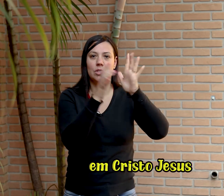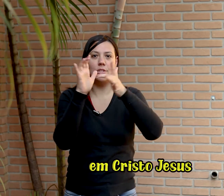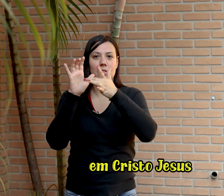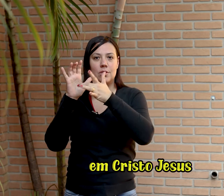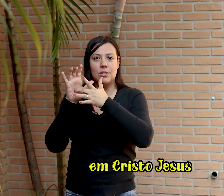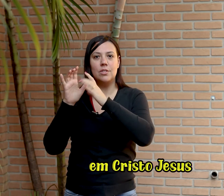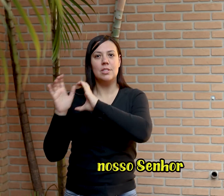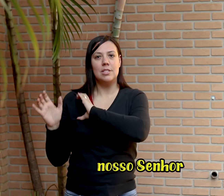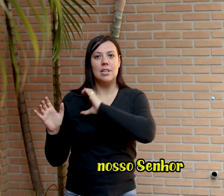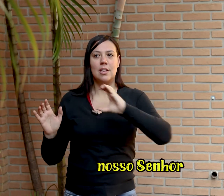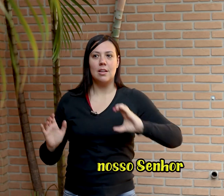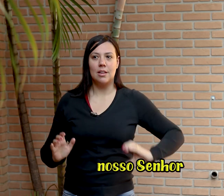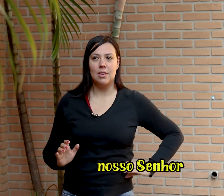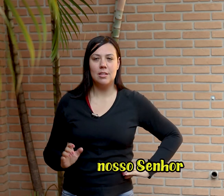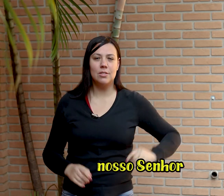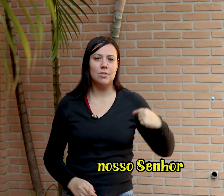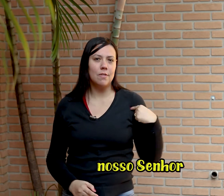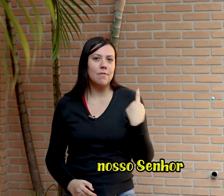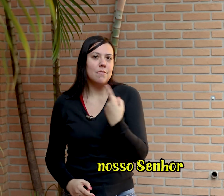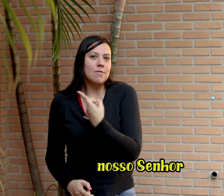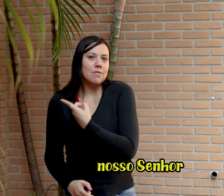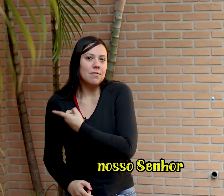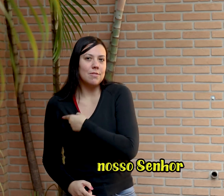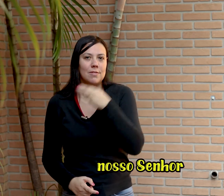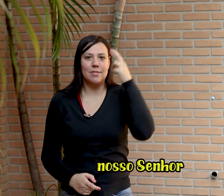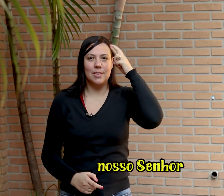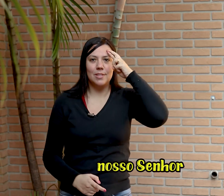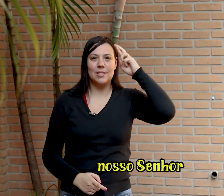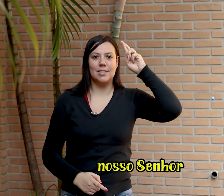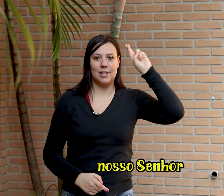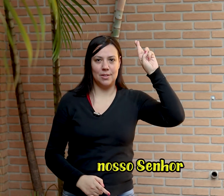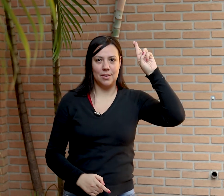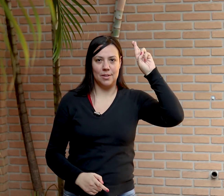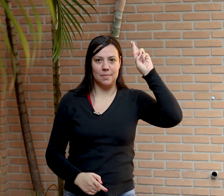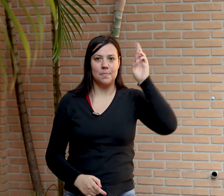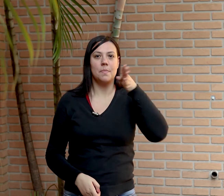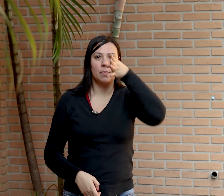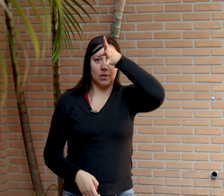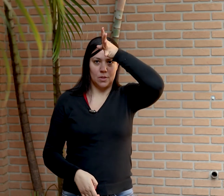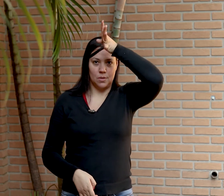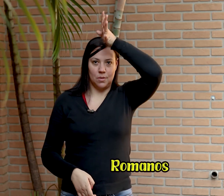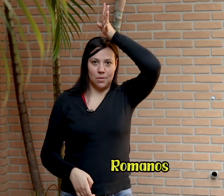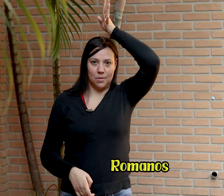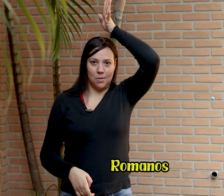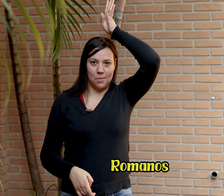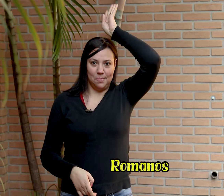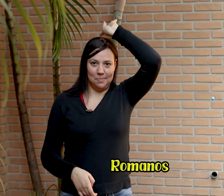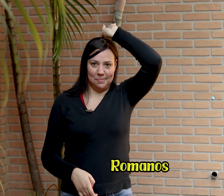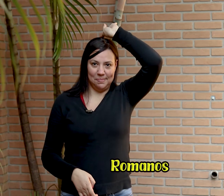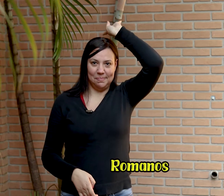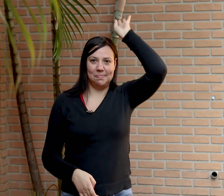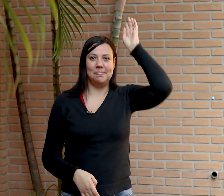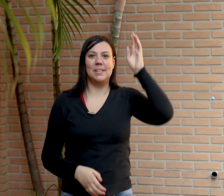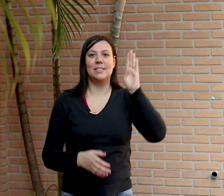Jesus, nosso Senhor. Romanos,